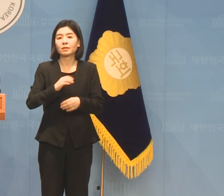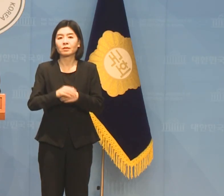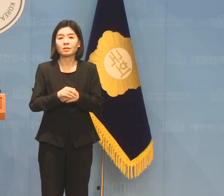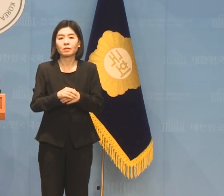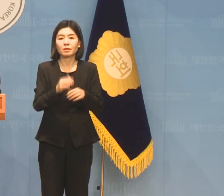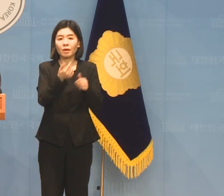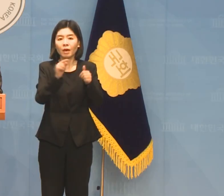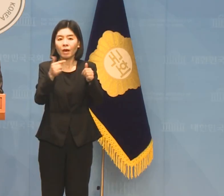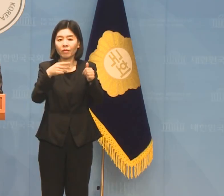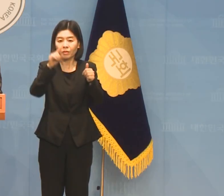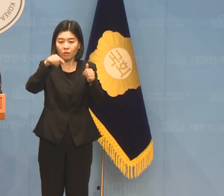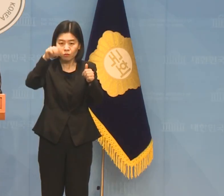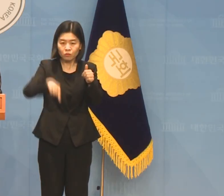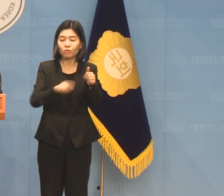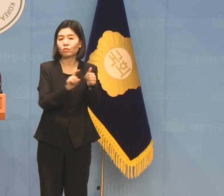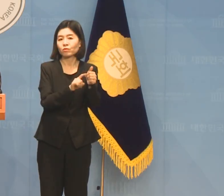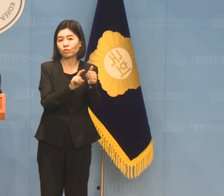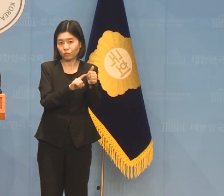한덕수 권한대행에게